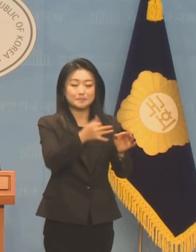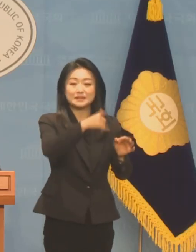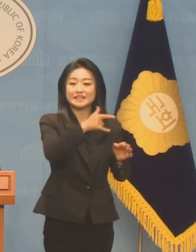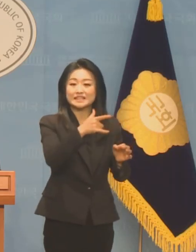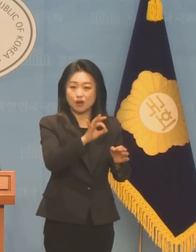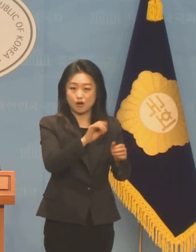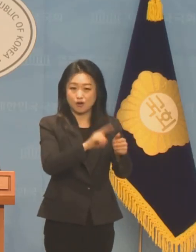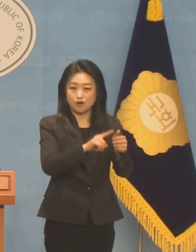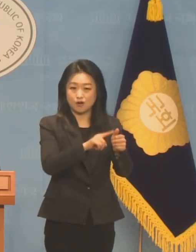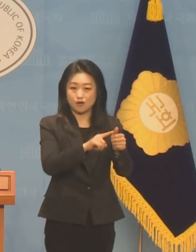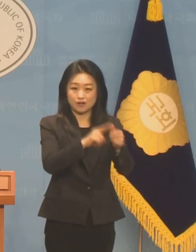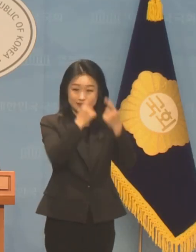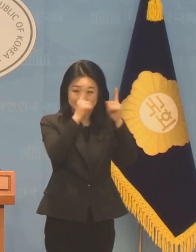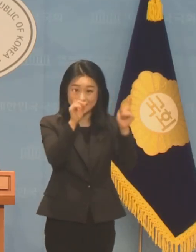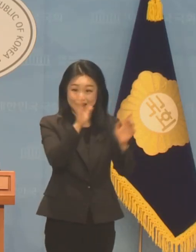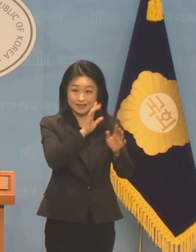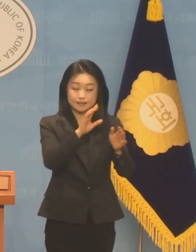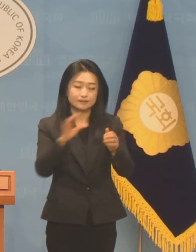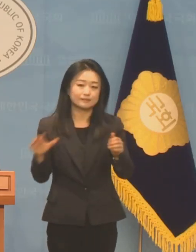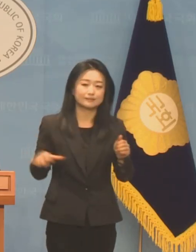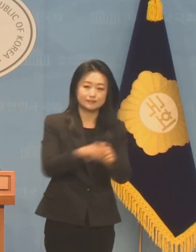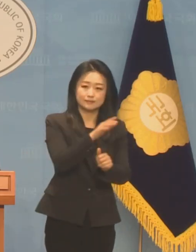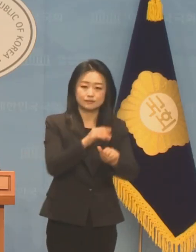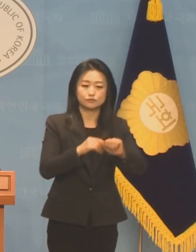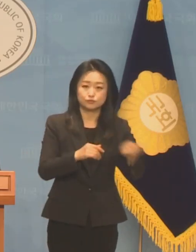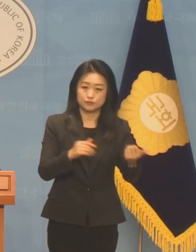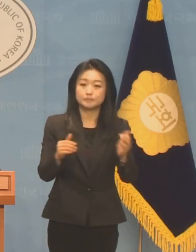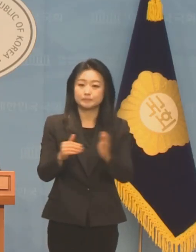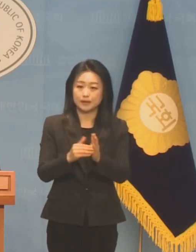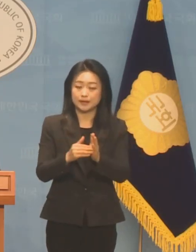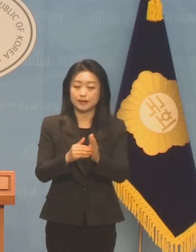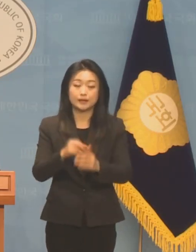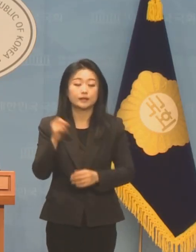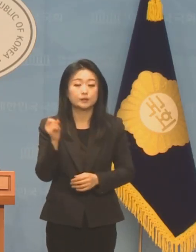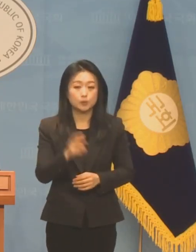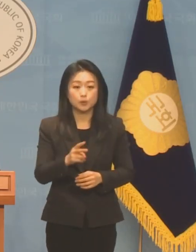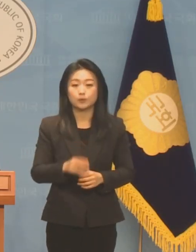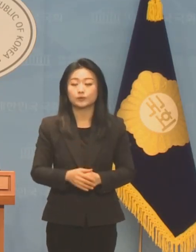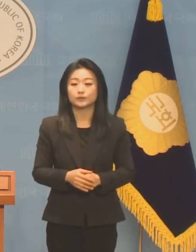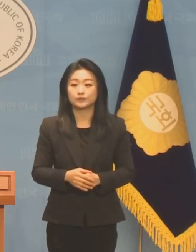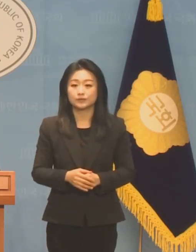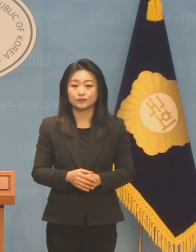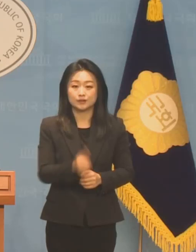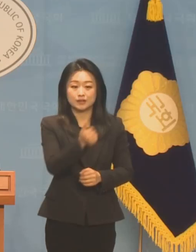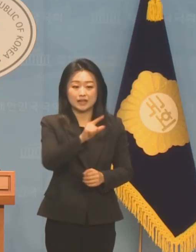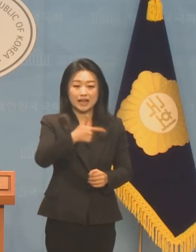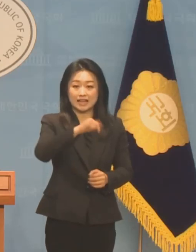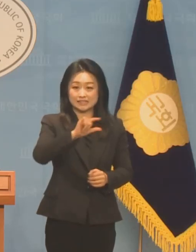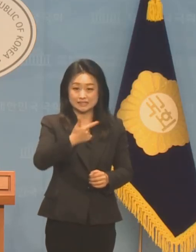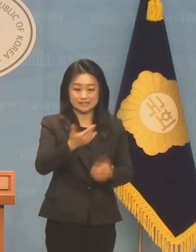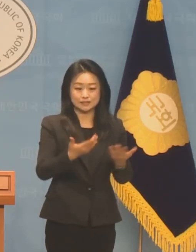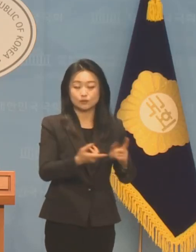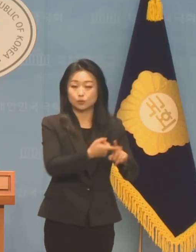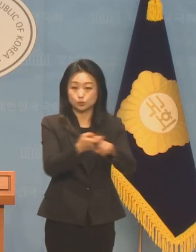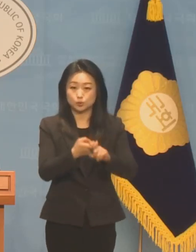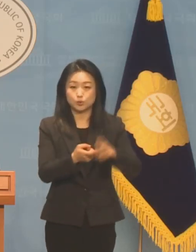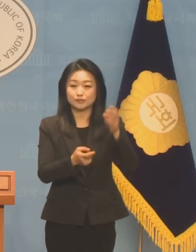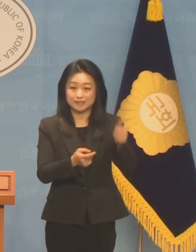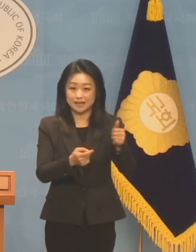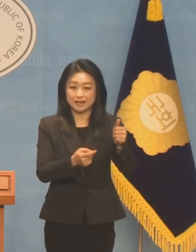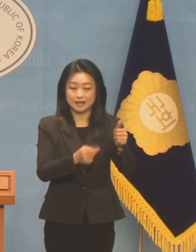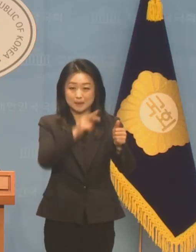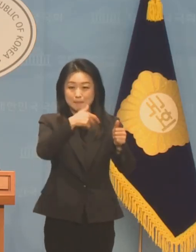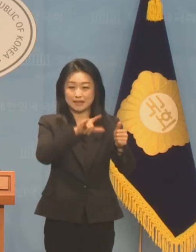현장에서 생을 마감해야 했습니다. 뿐만 아니라 한진중공업 박창수